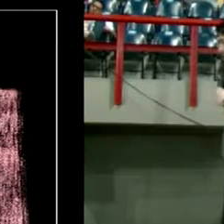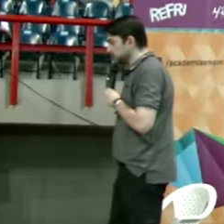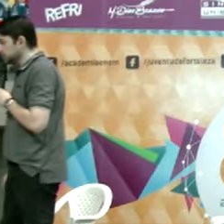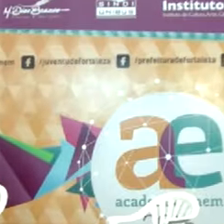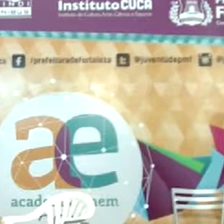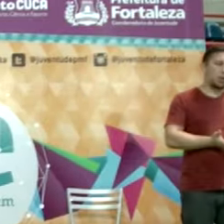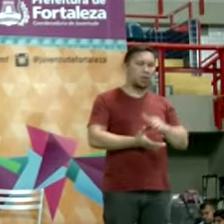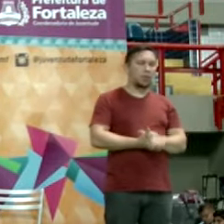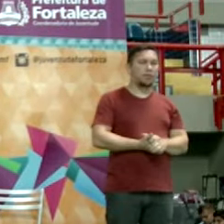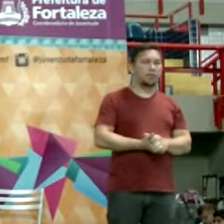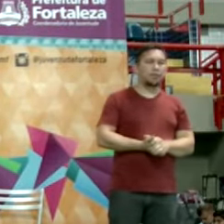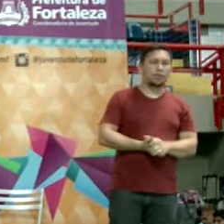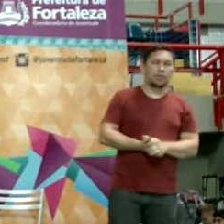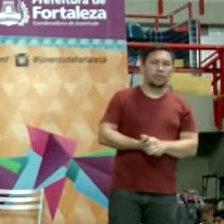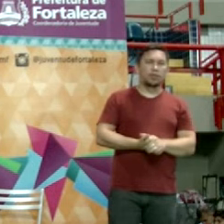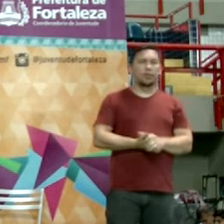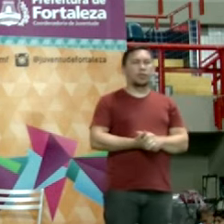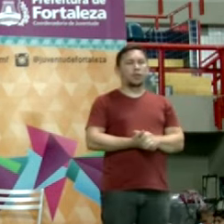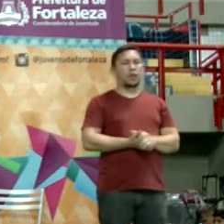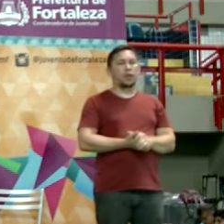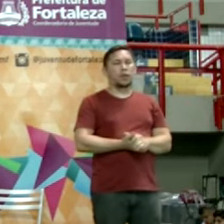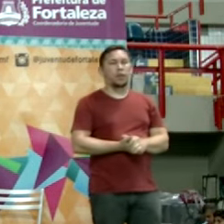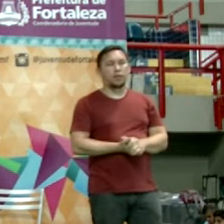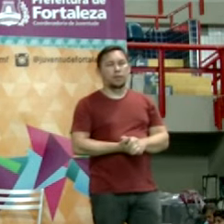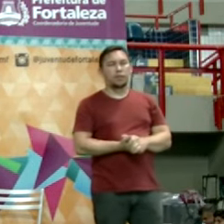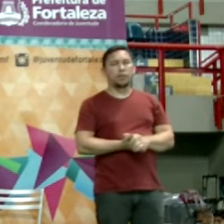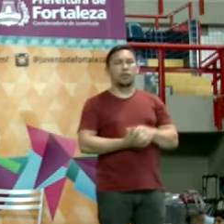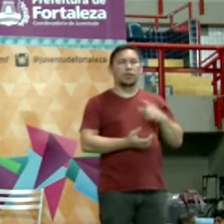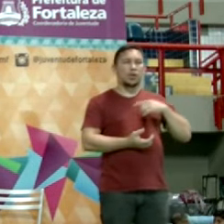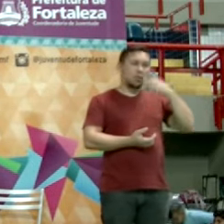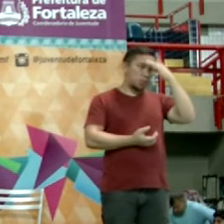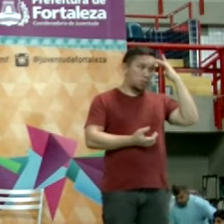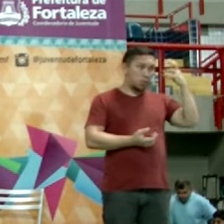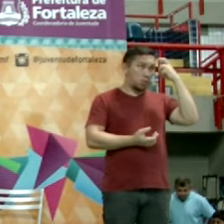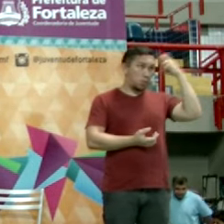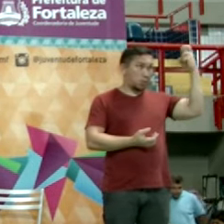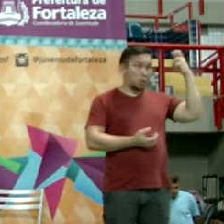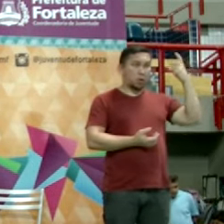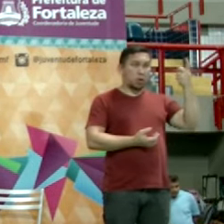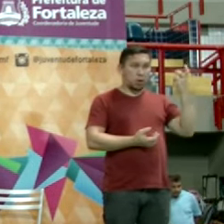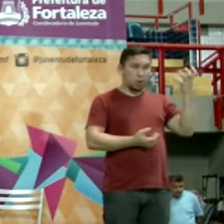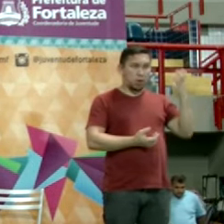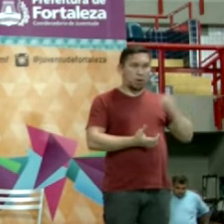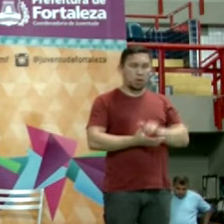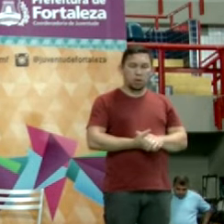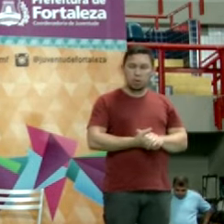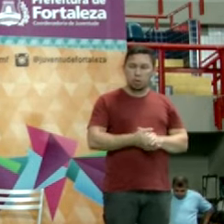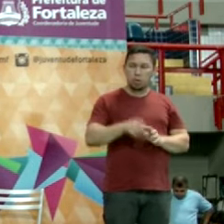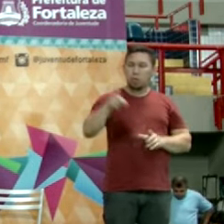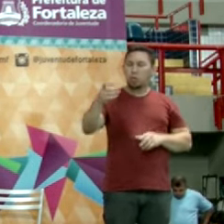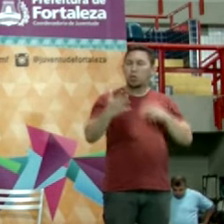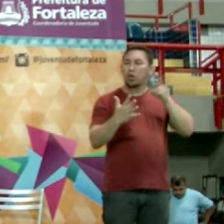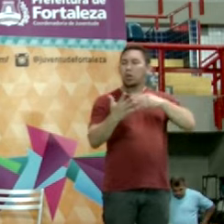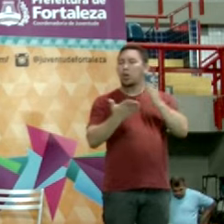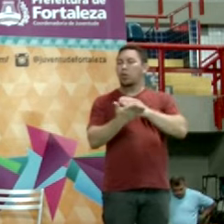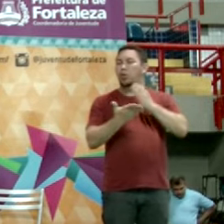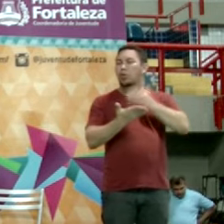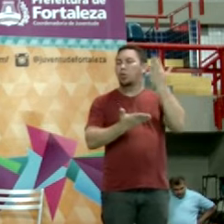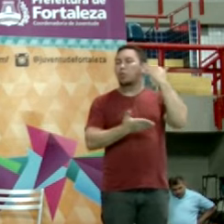aprendizado. Tem gente que quer muito ter um lado intelectual bem desenvolvido. E quando eu pergunto qual foi o último livro que você